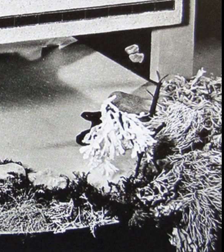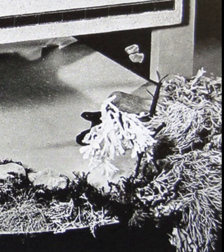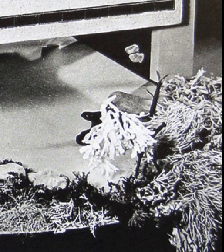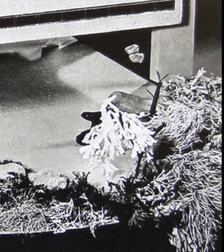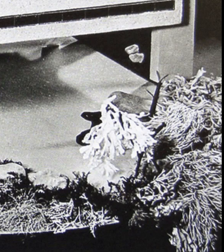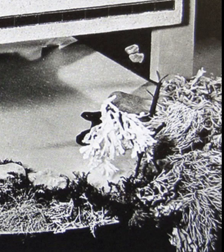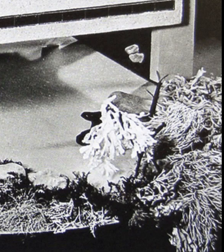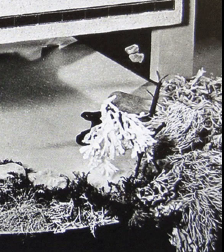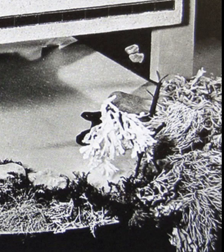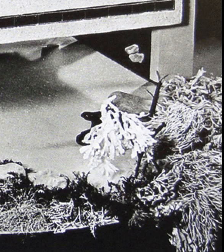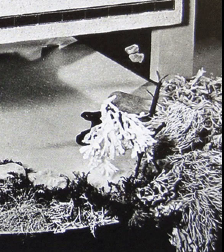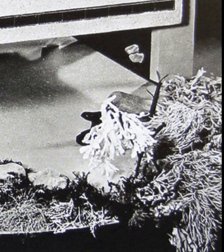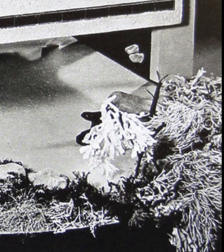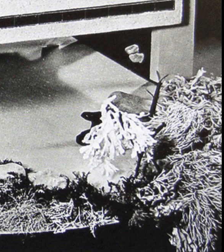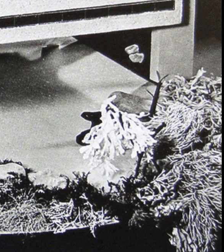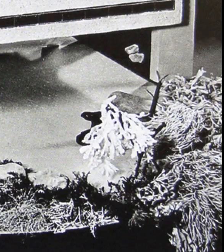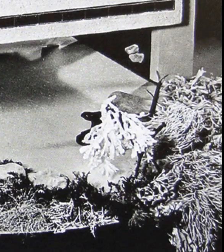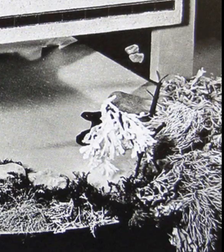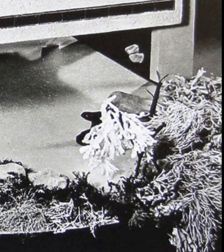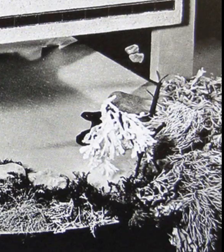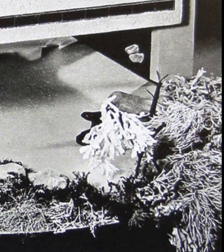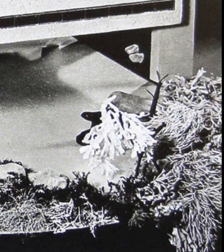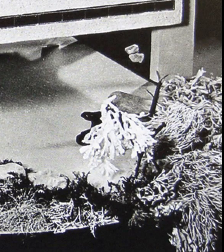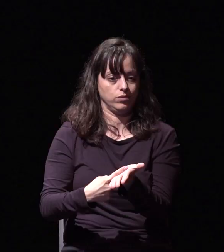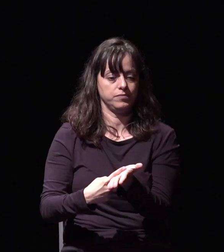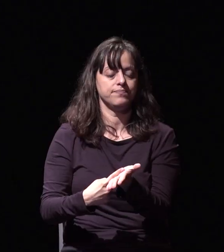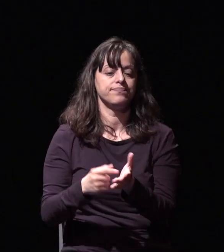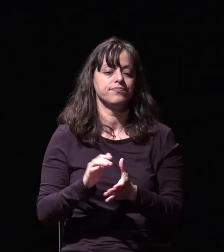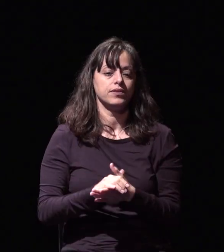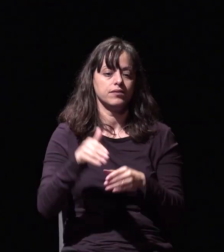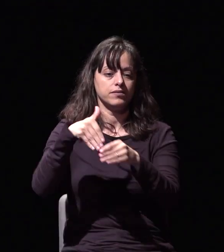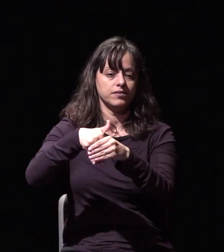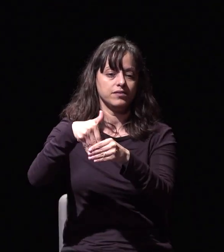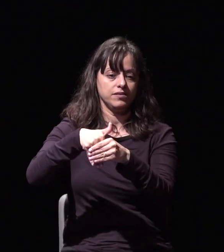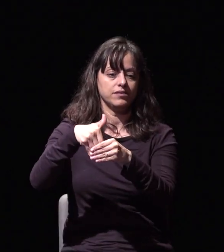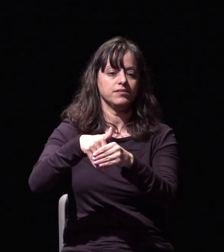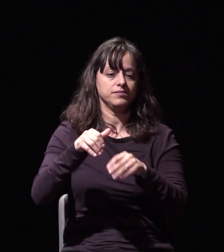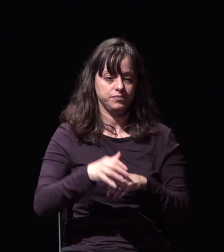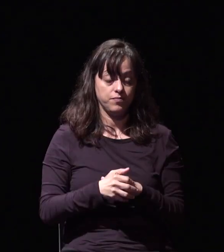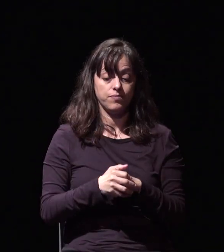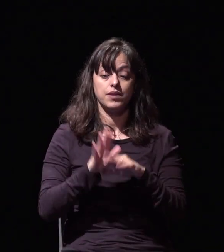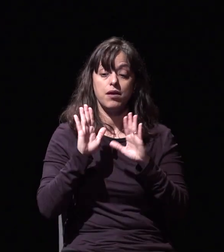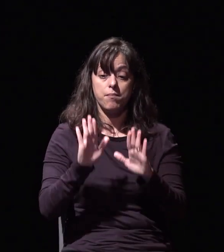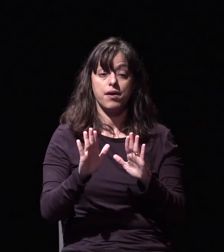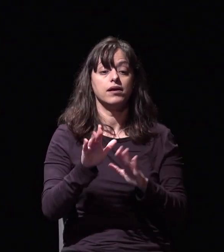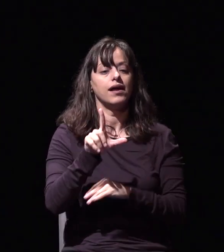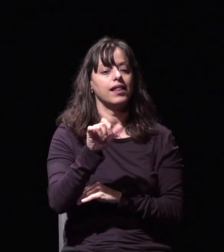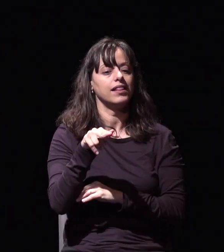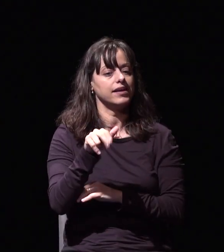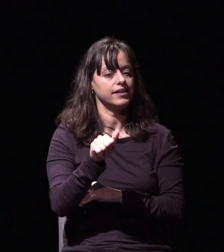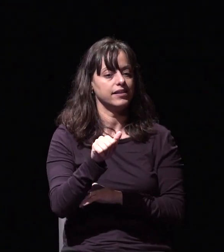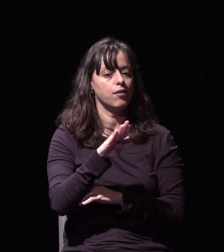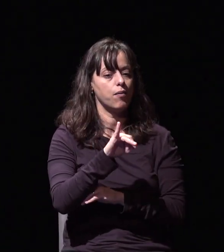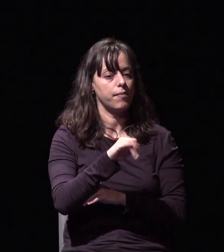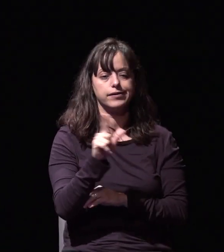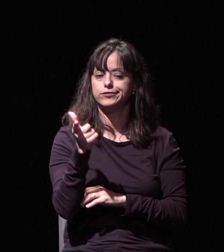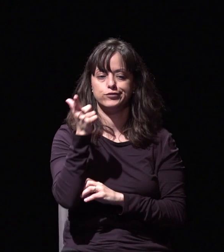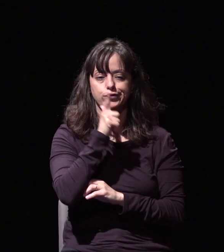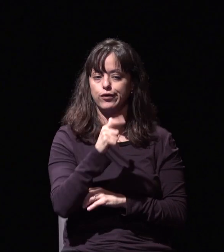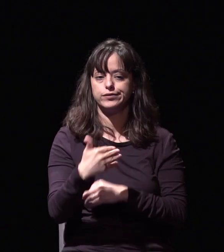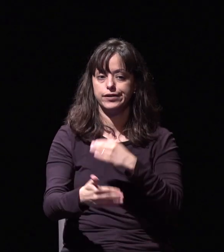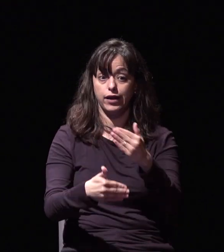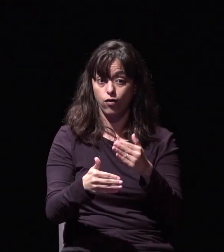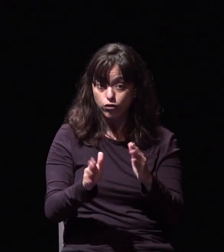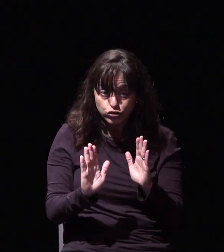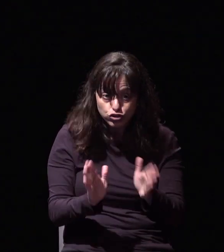museu. O acordo foi feito, o terreno foi cedido. Porém, o projeto de Lina Bobardi não foi adiante